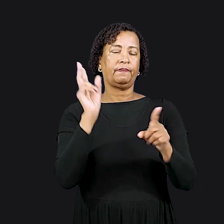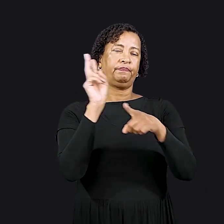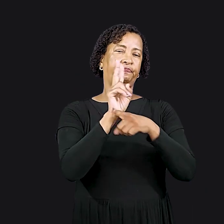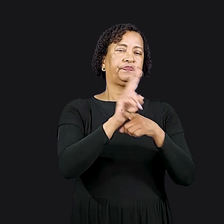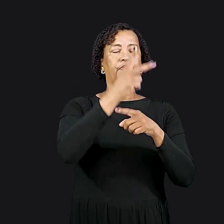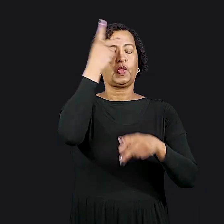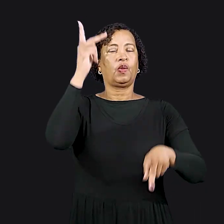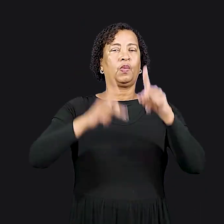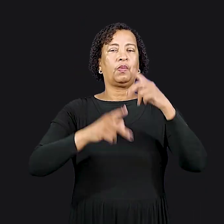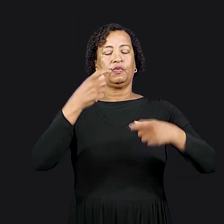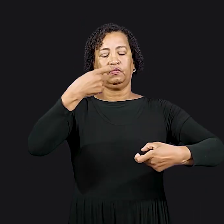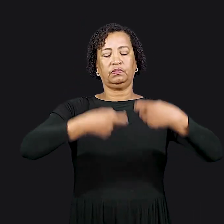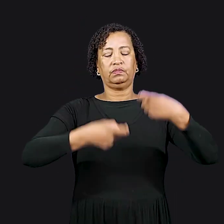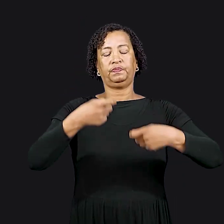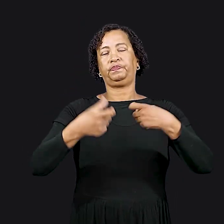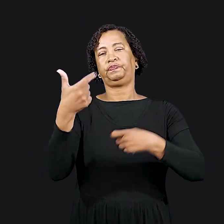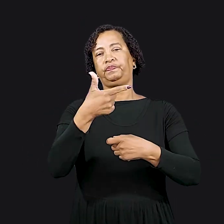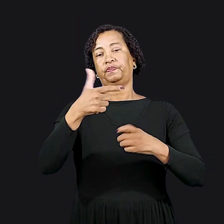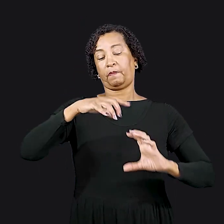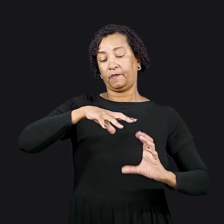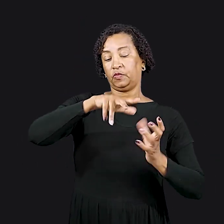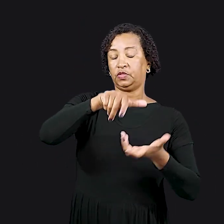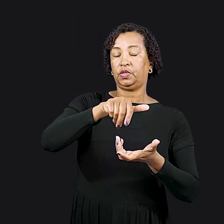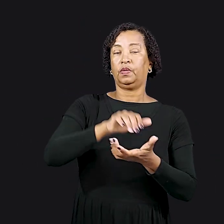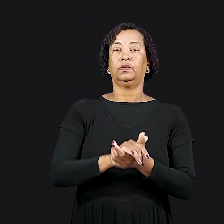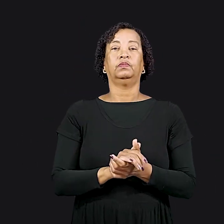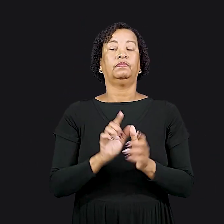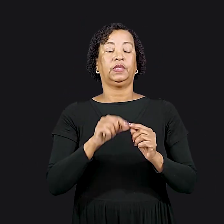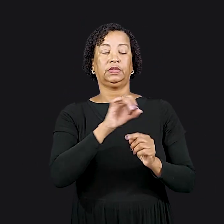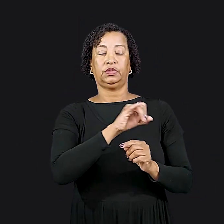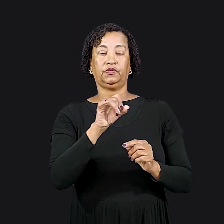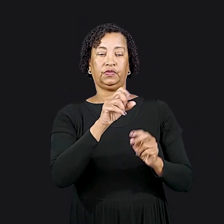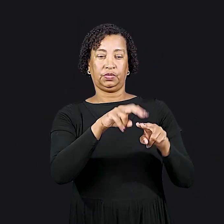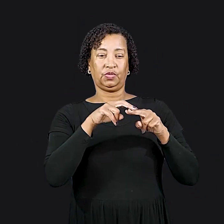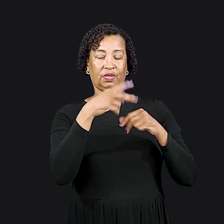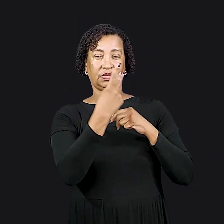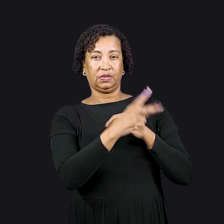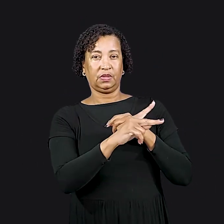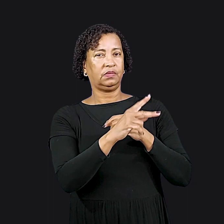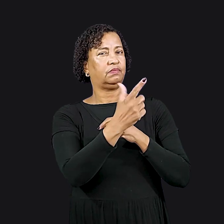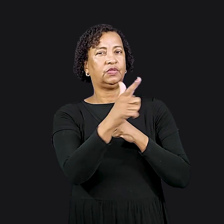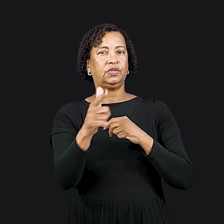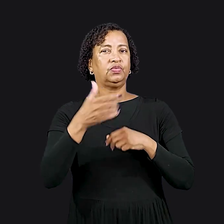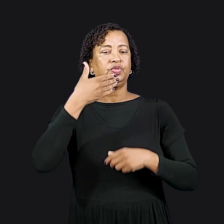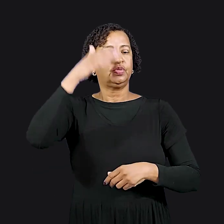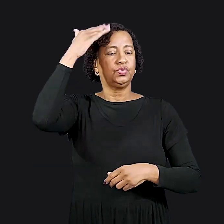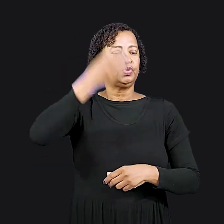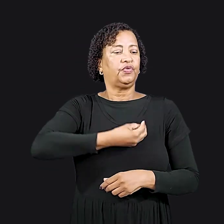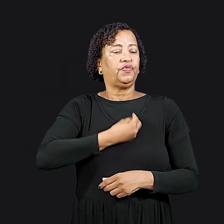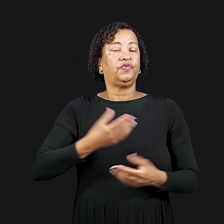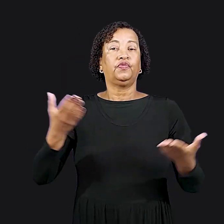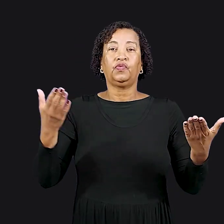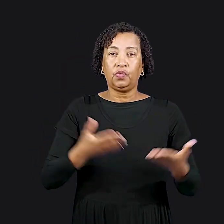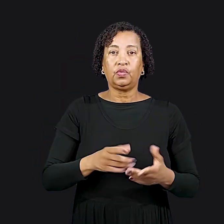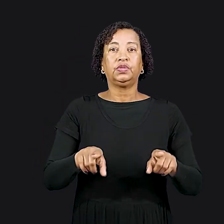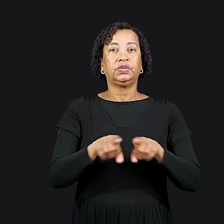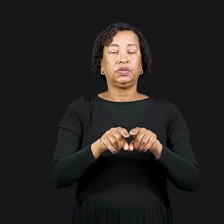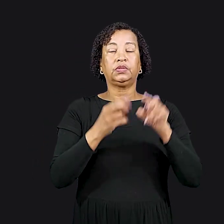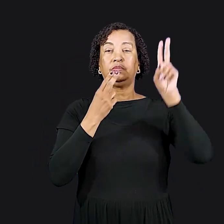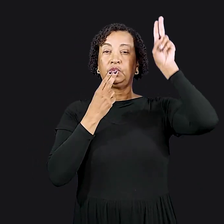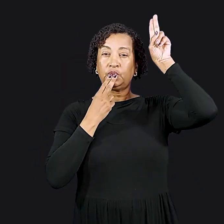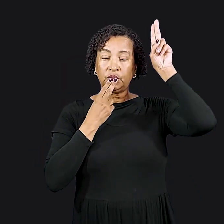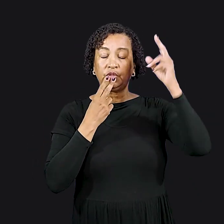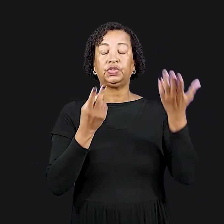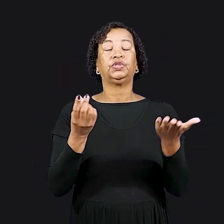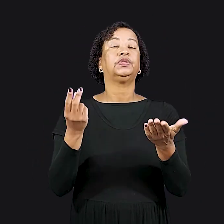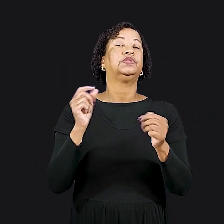Guerra Mundial. Se não fosse por elas, pelas forças aliadas, provavelmente não haveria nenhum judeu vivo hoje, e os nazistas